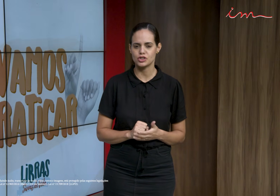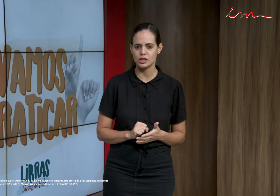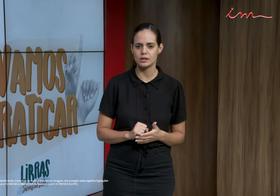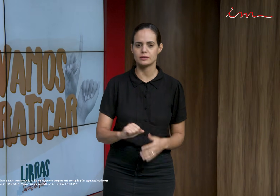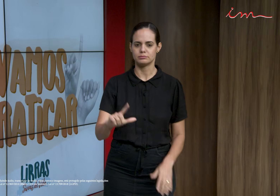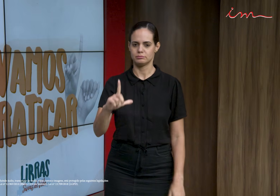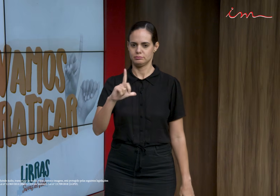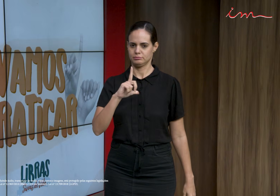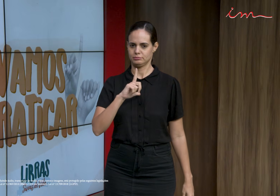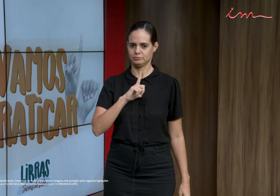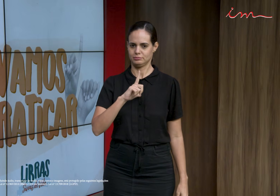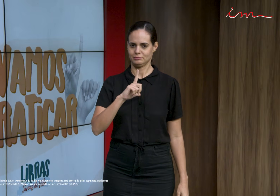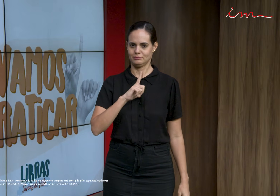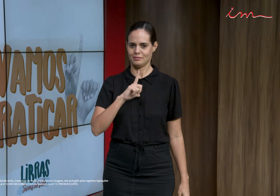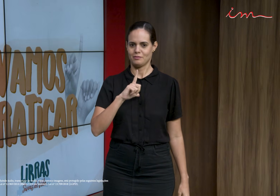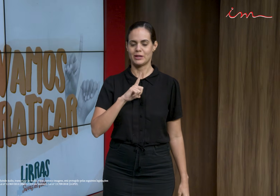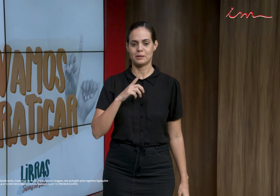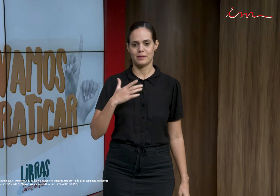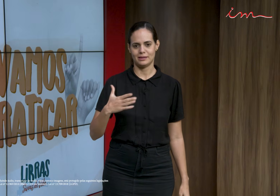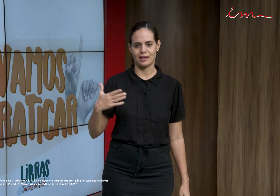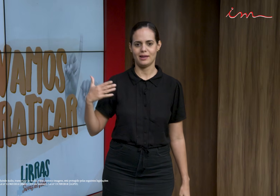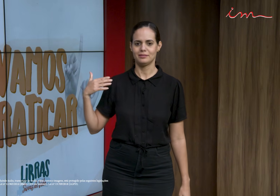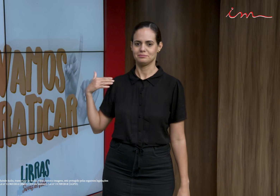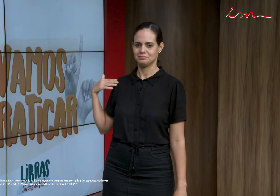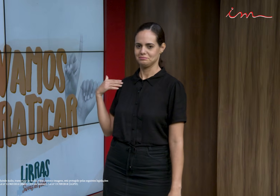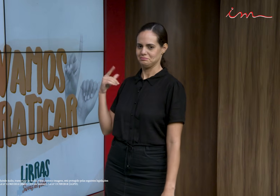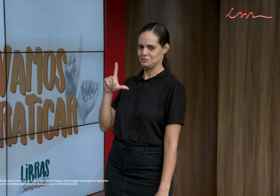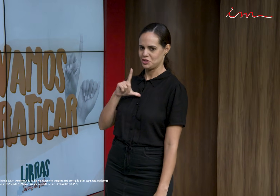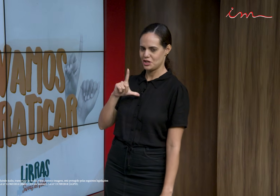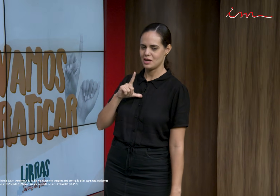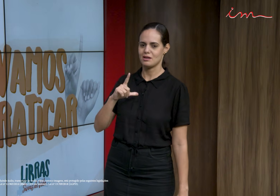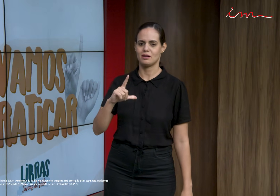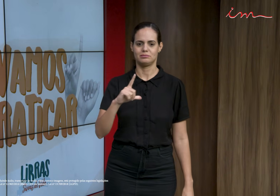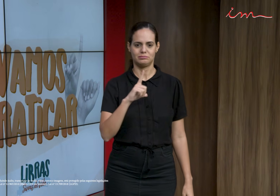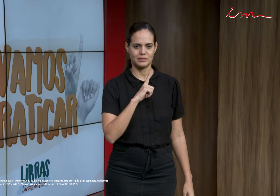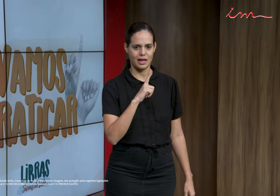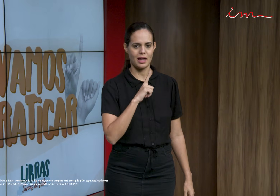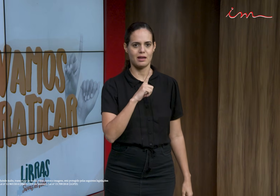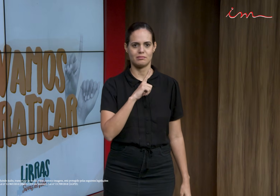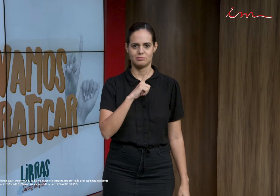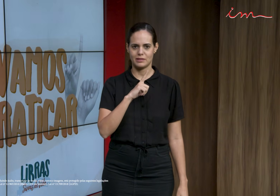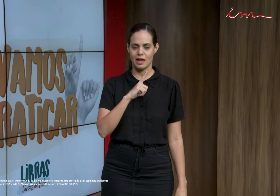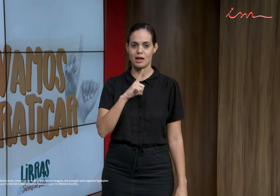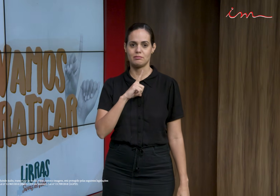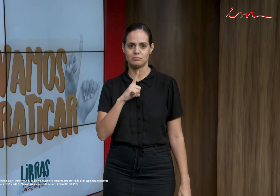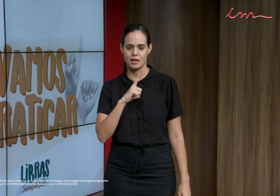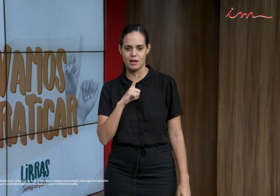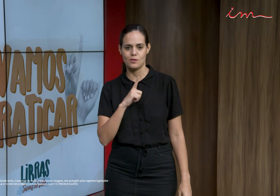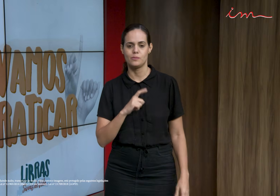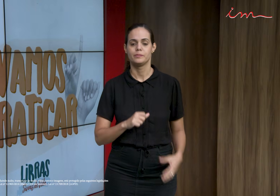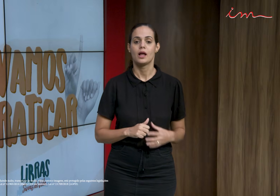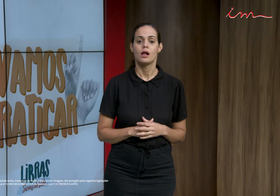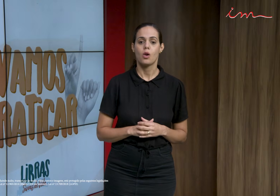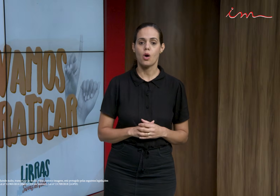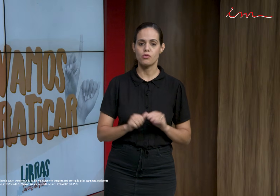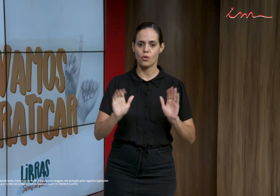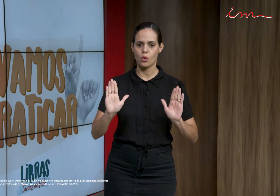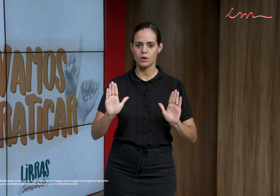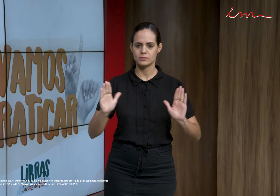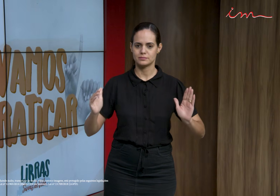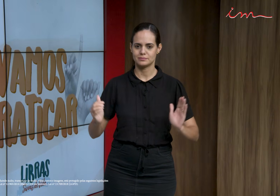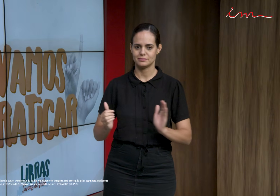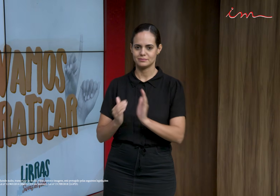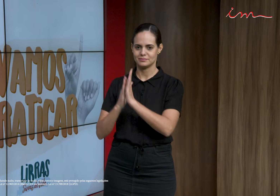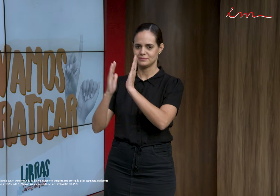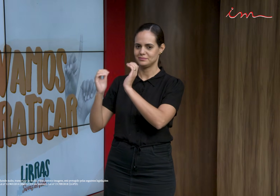tem, tinha. Vai depender. Tinha, ter, tem, tenho.